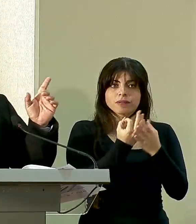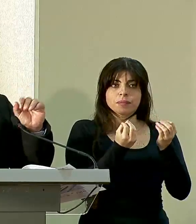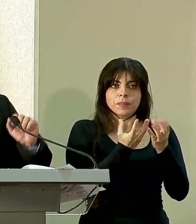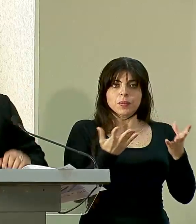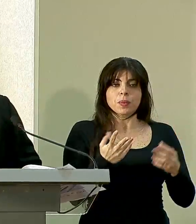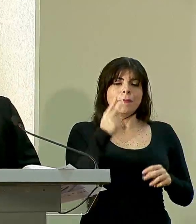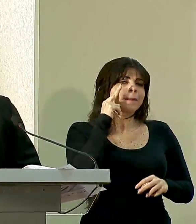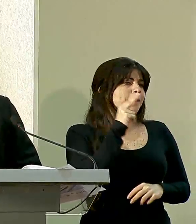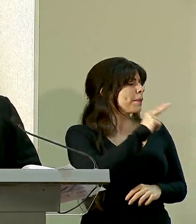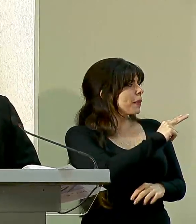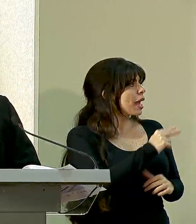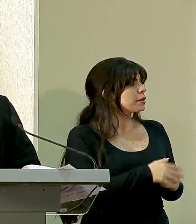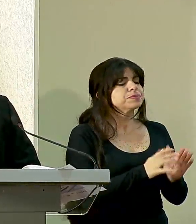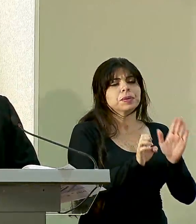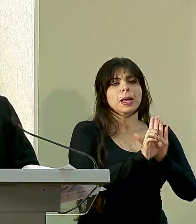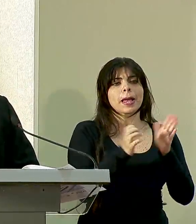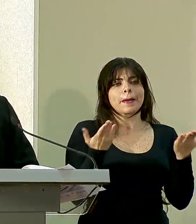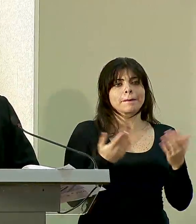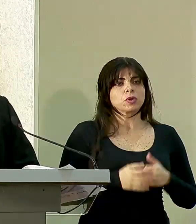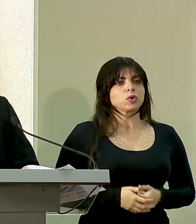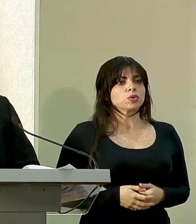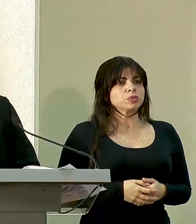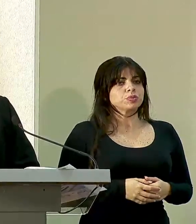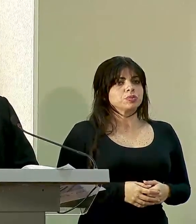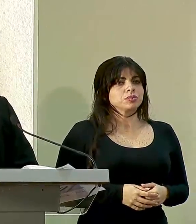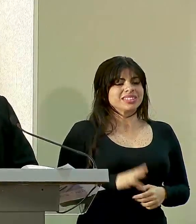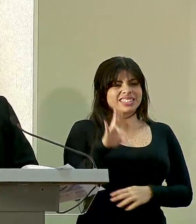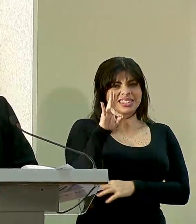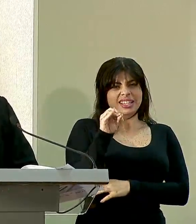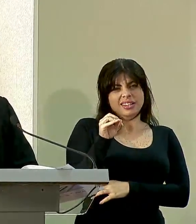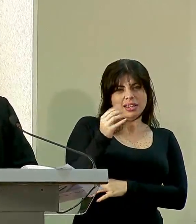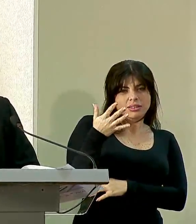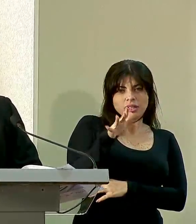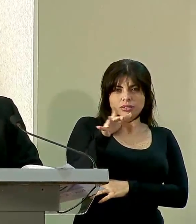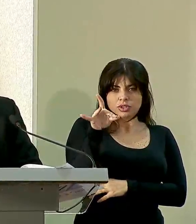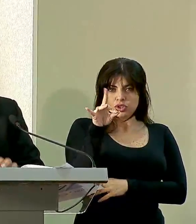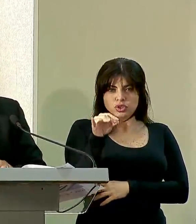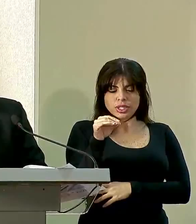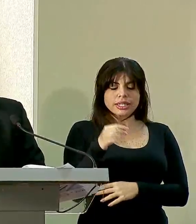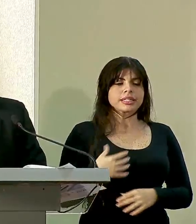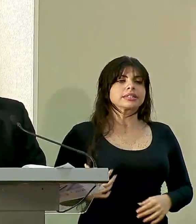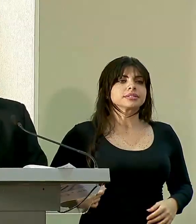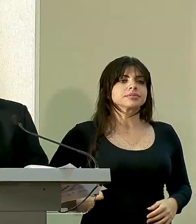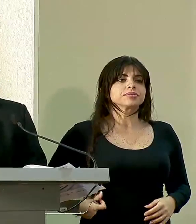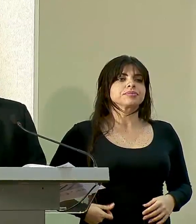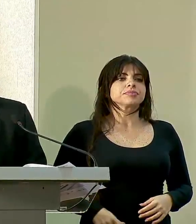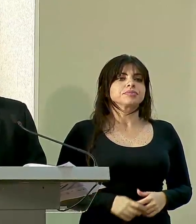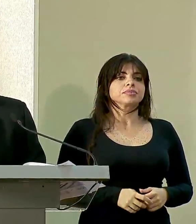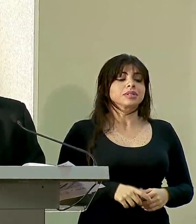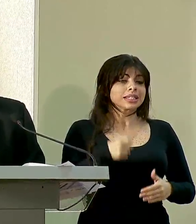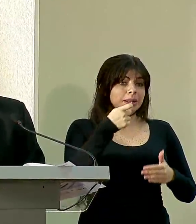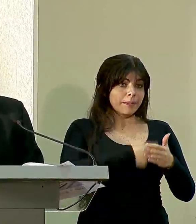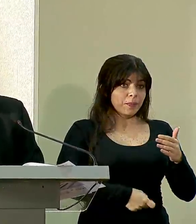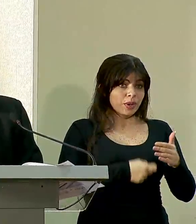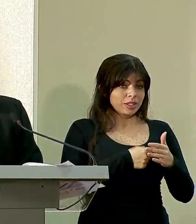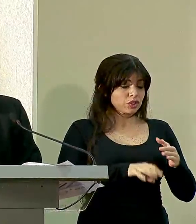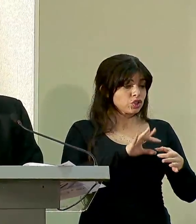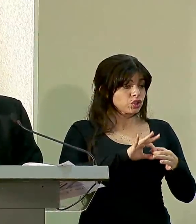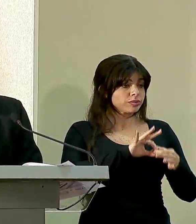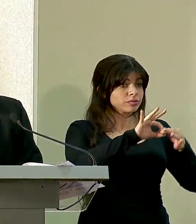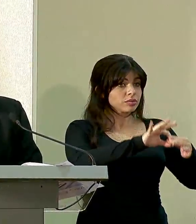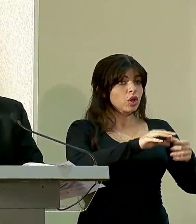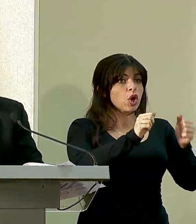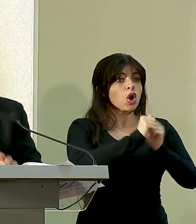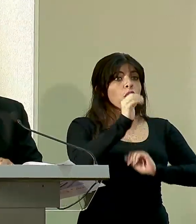¿verdad? Vean que, por ejemplo, en los 70s, 80s, ¿verdad?, los impuestos relacionados